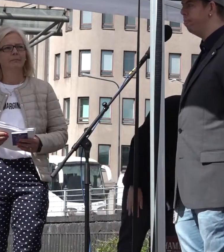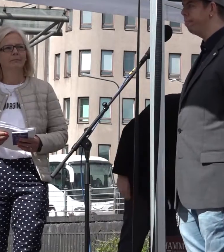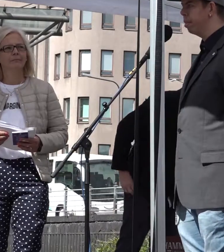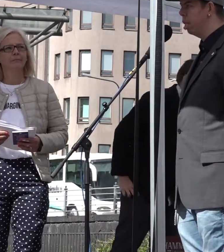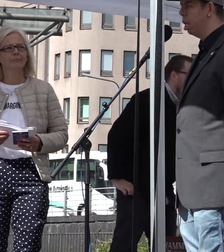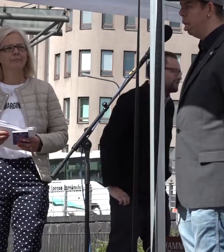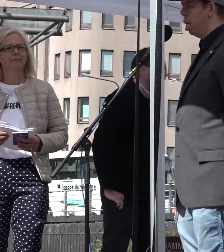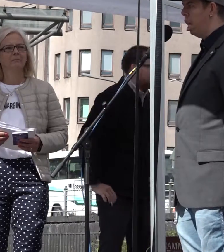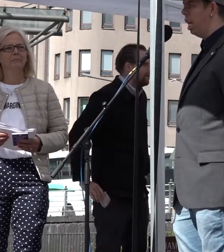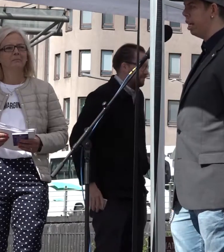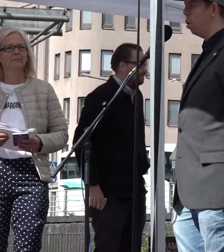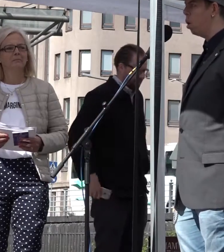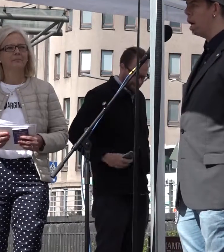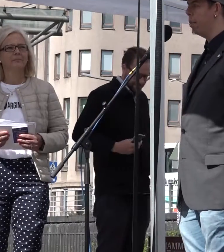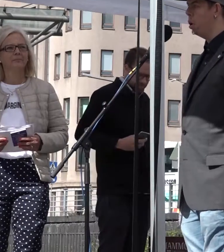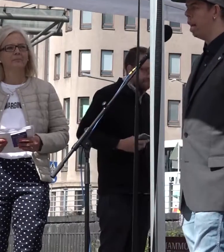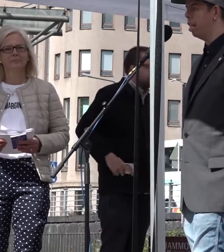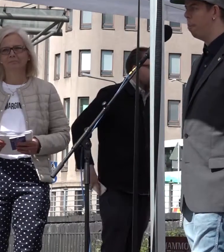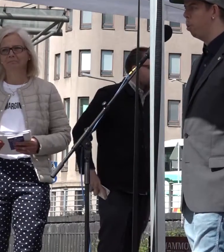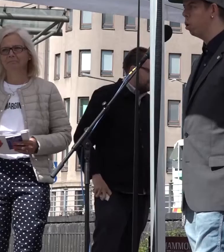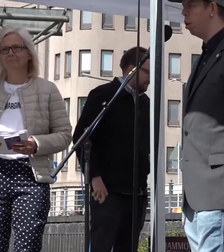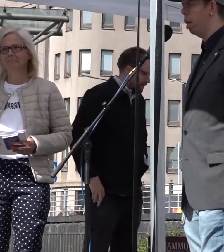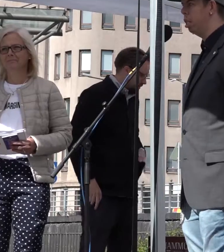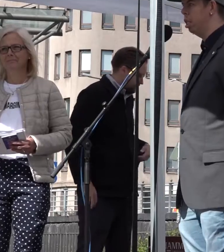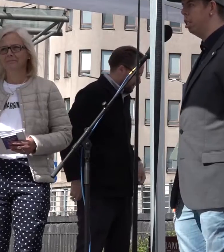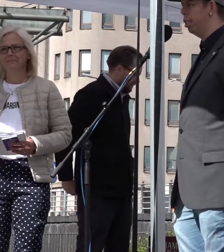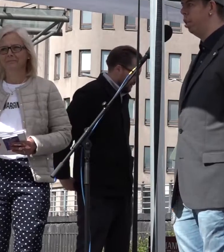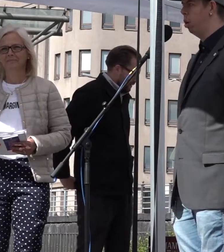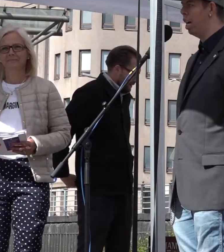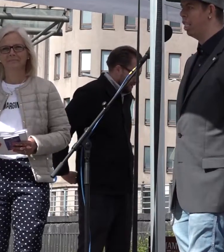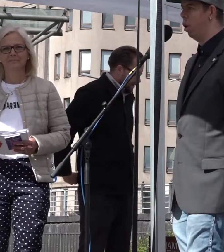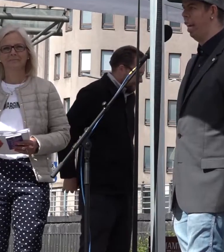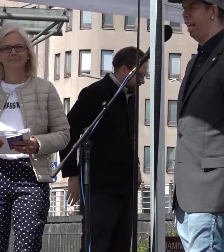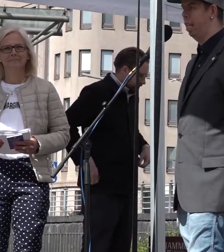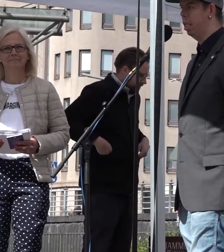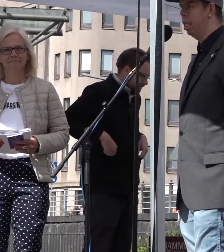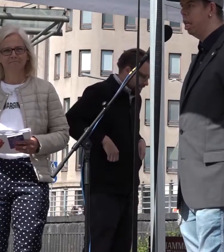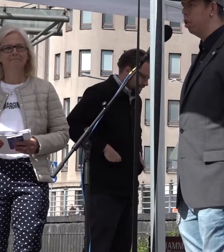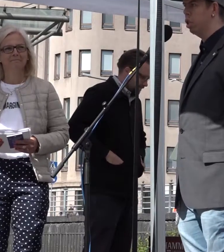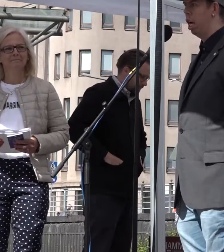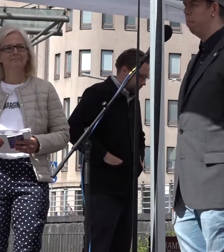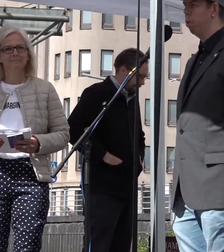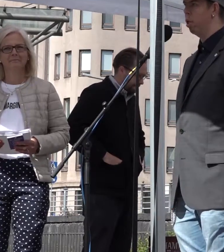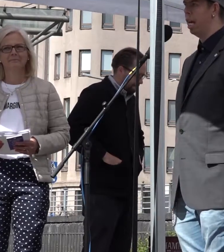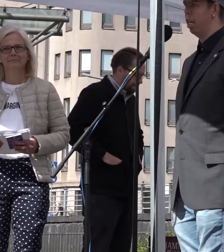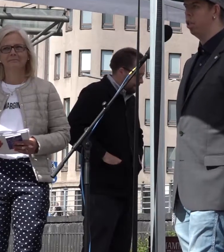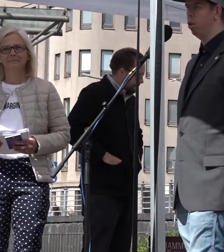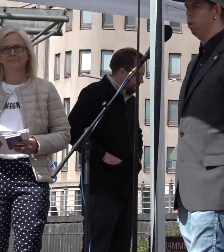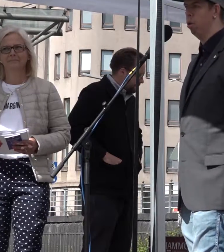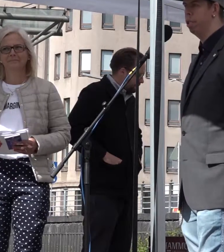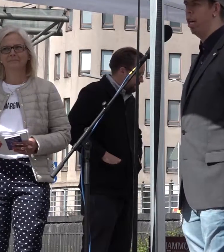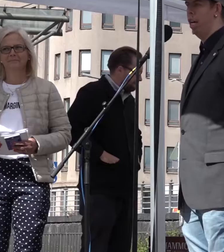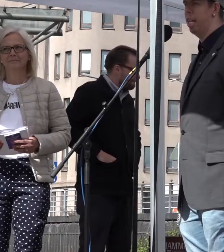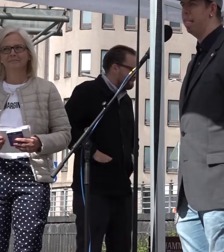itsemääräämisoikeus. Eli kukaan muu ei saa puuttua sinun asioihin. Koska muuten, jos